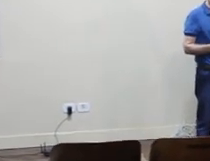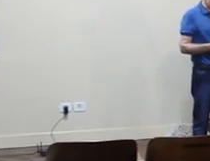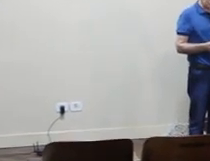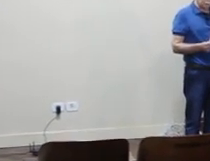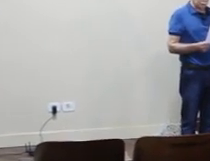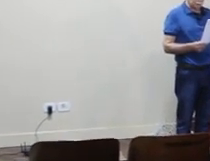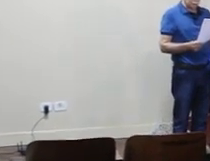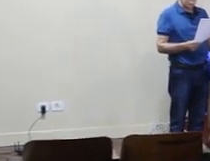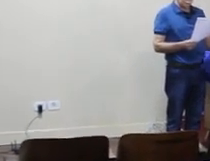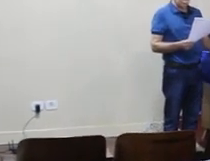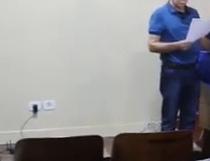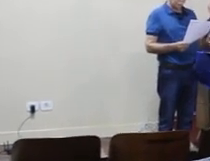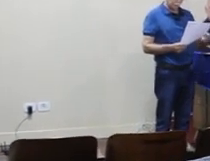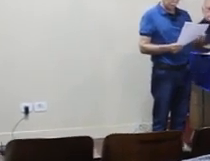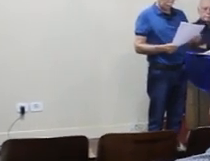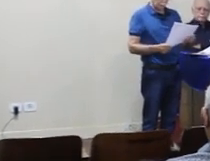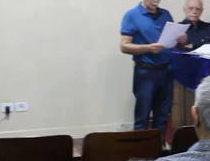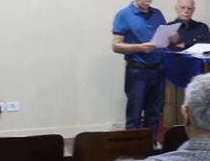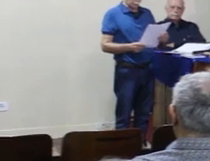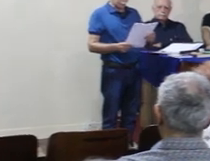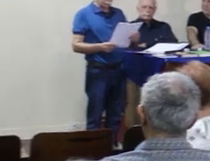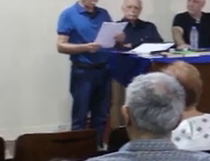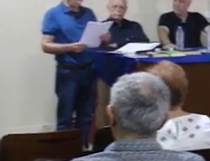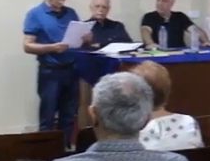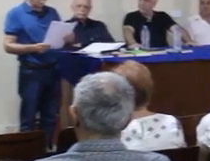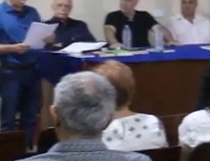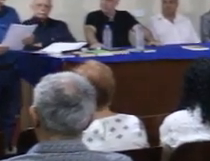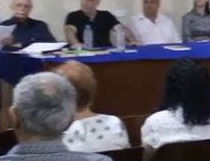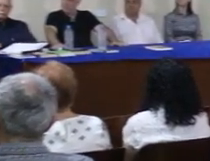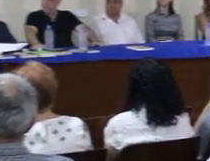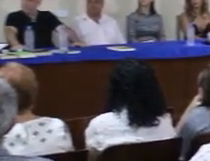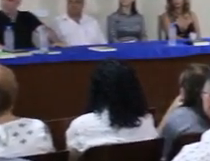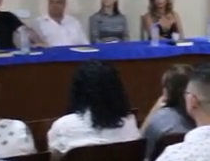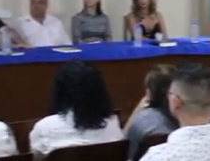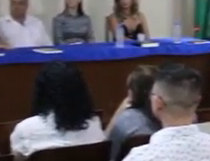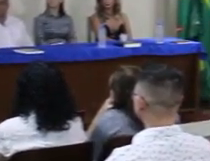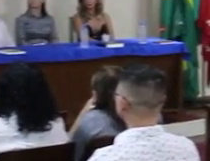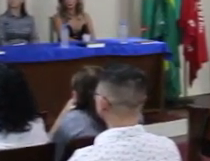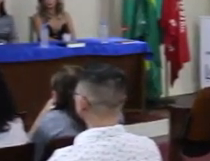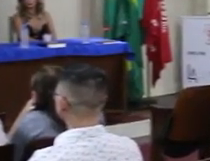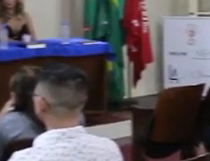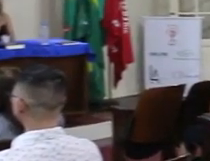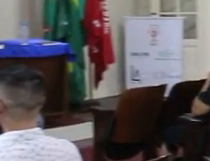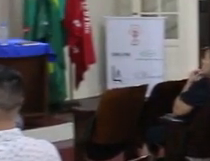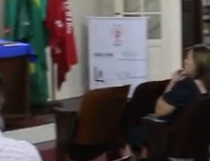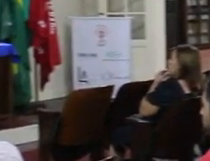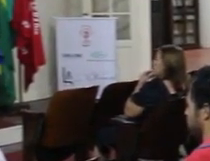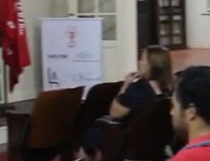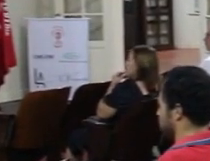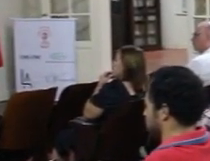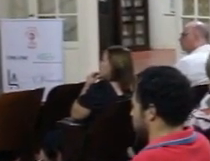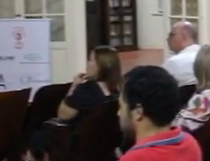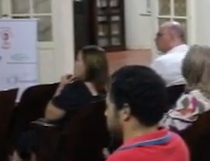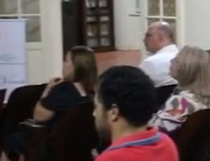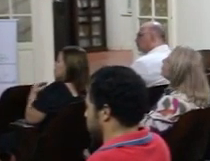como professora registrada na Faculdade Zoupar no período de 2009 a 2015.